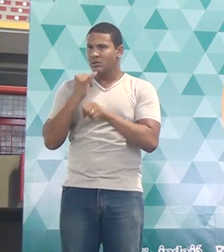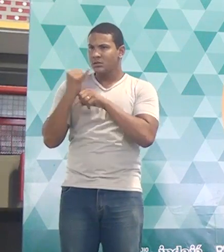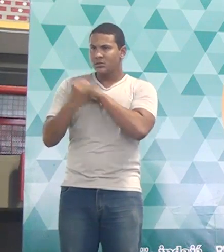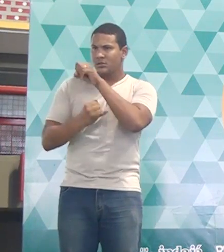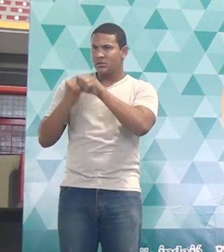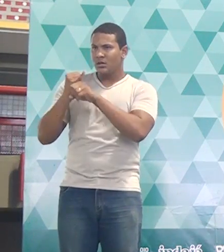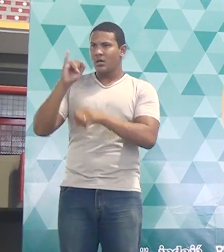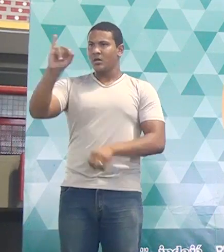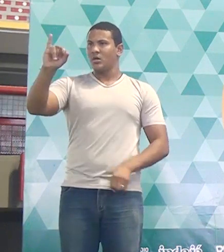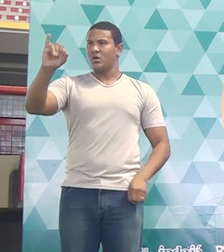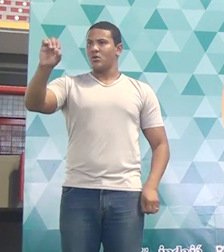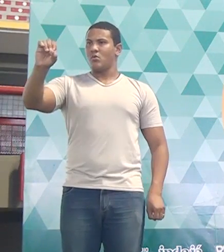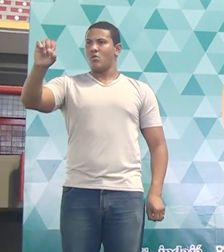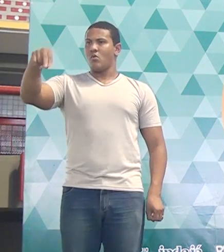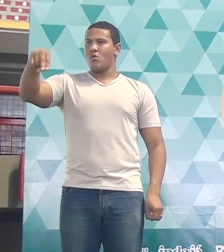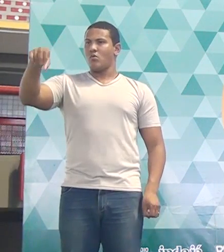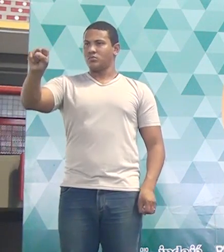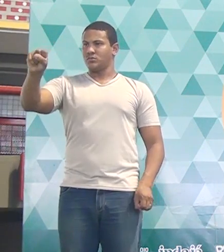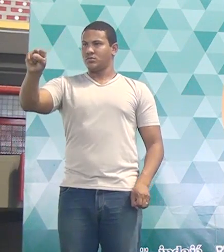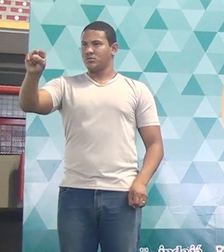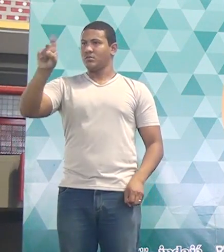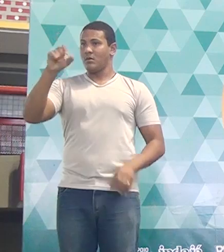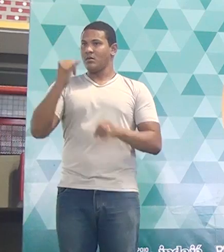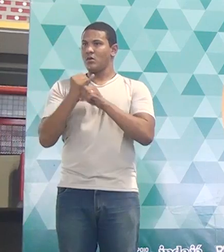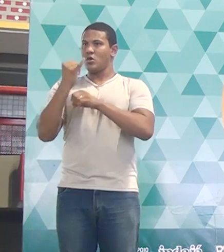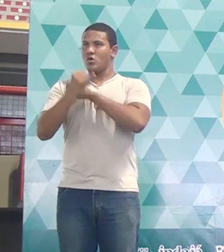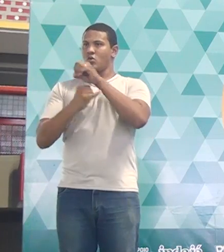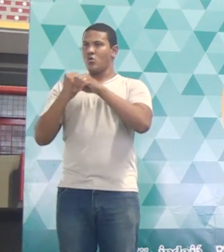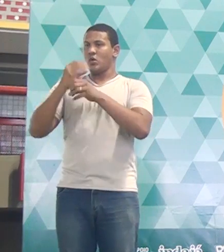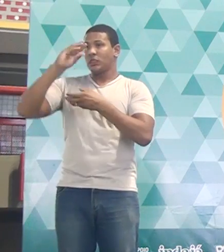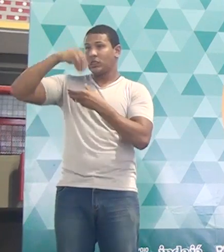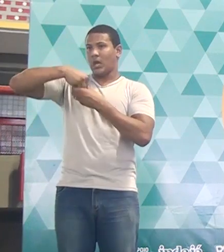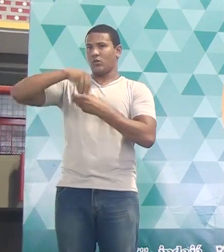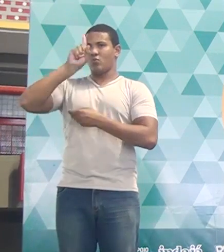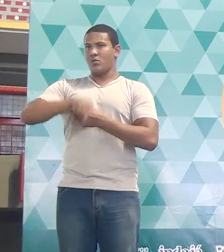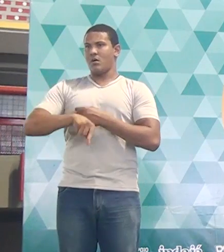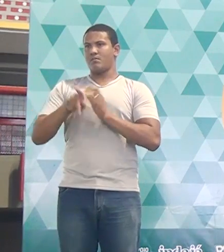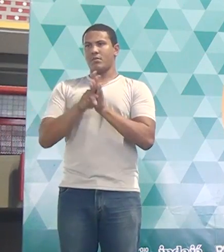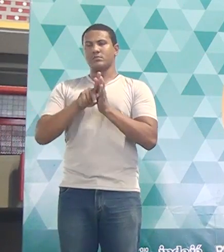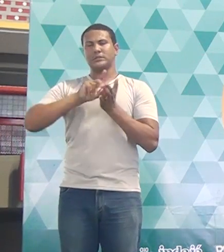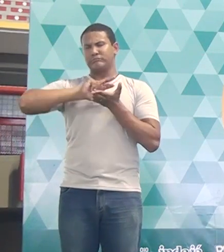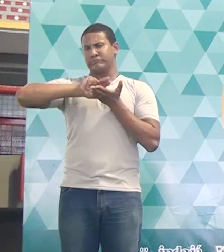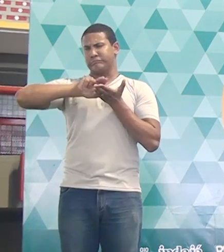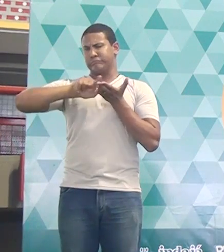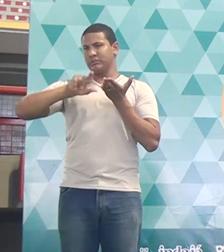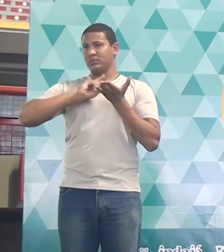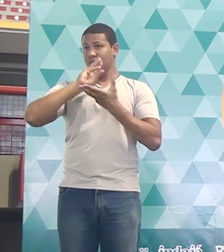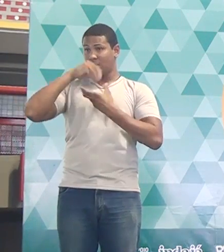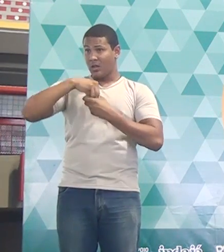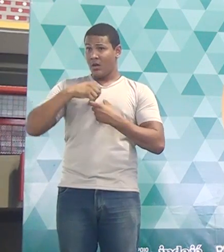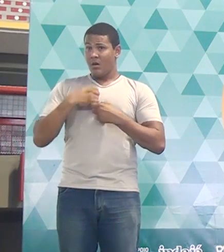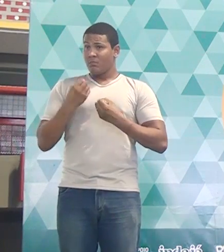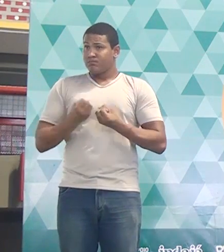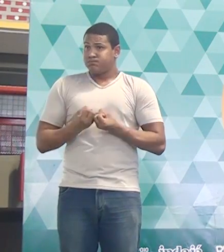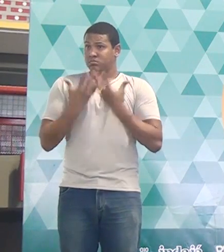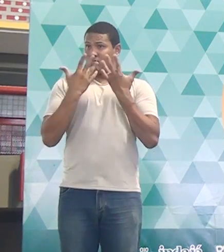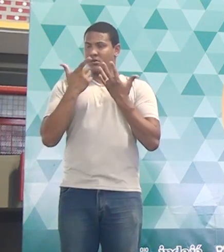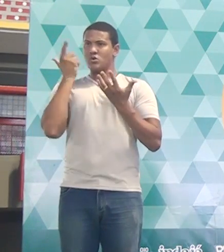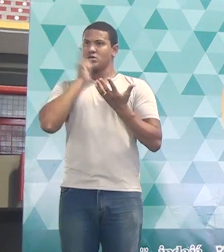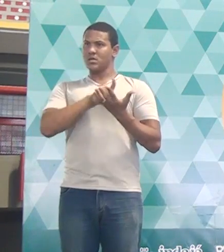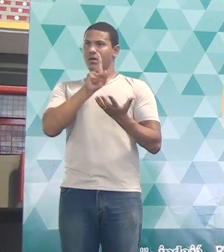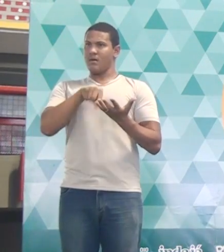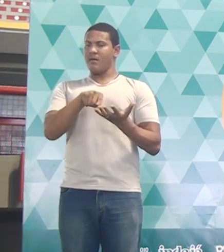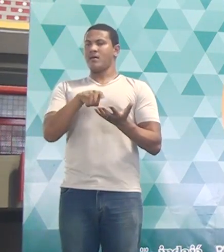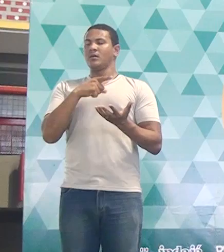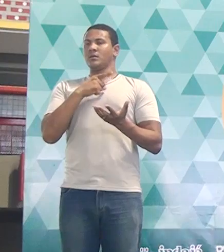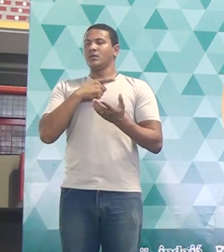ele é transformado em íons. Isso chama-se ionização. Quanto mais íons ele gera, melhor é a condutividade. E